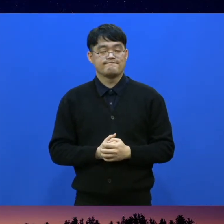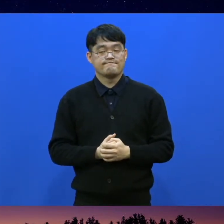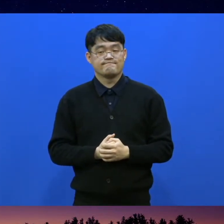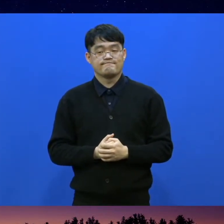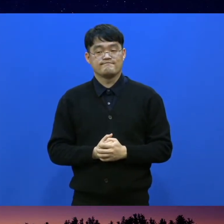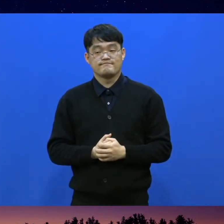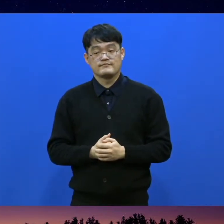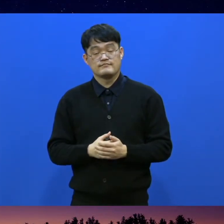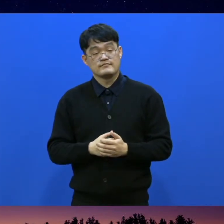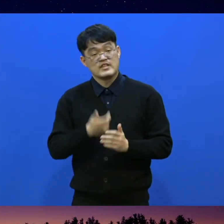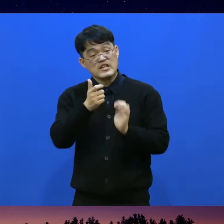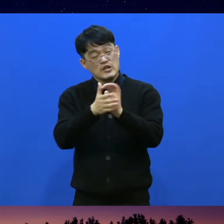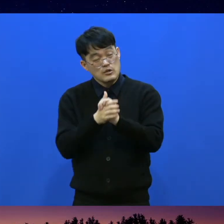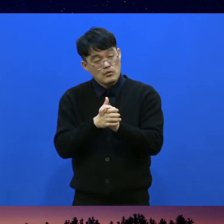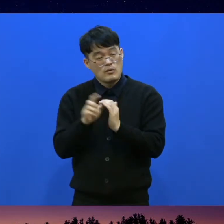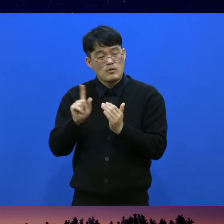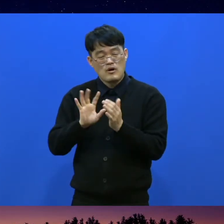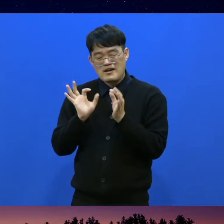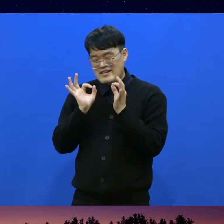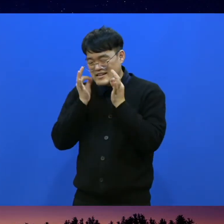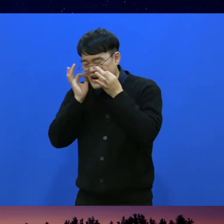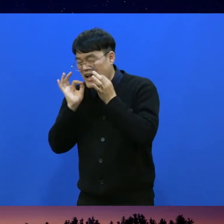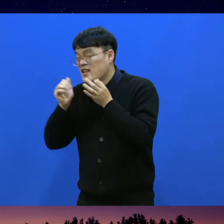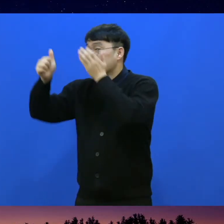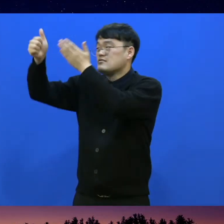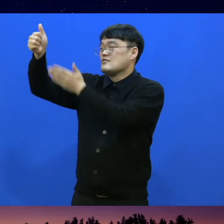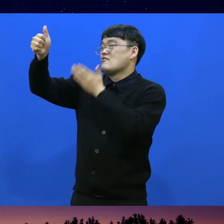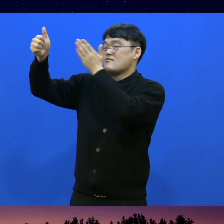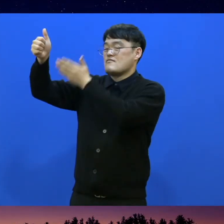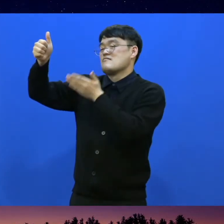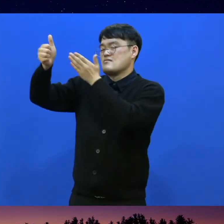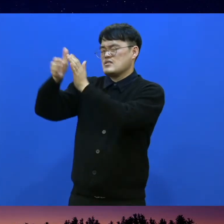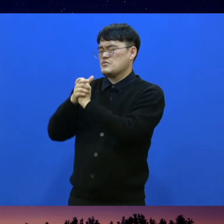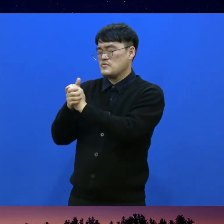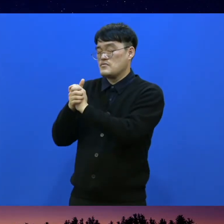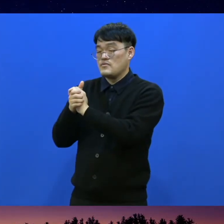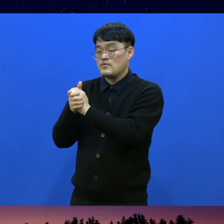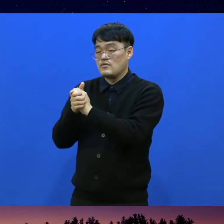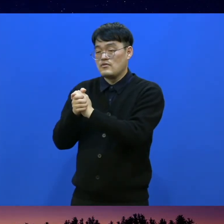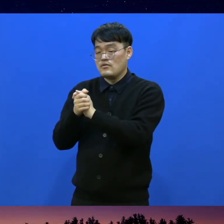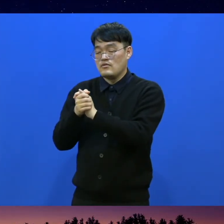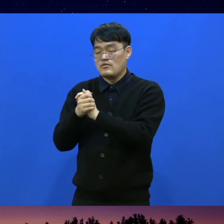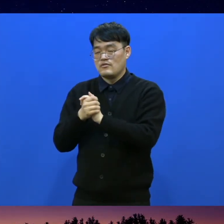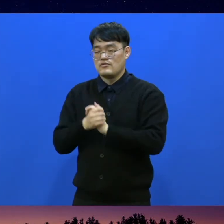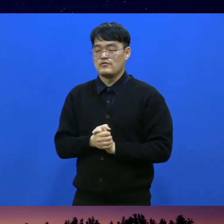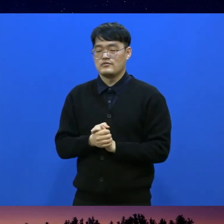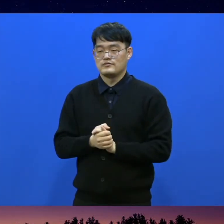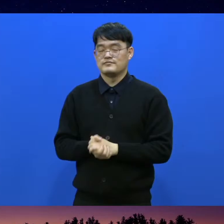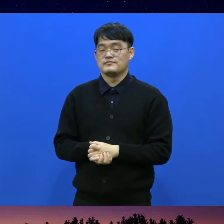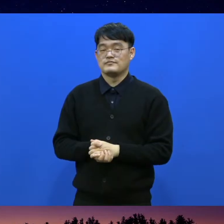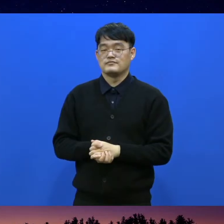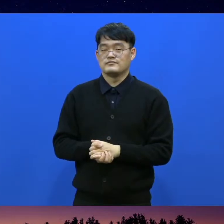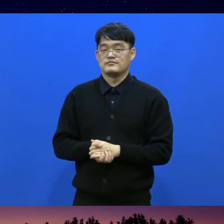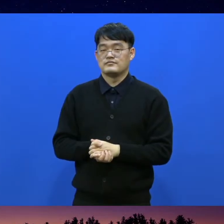그걸 여러분 무슨 기도라고 그러죠? 간청이라는 거예요. 간청. 그 과부의 간청.